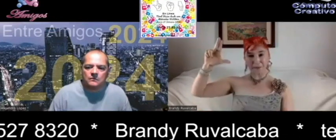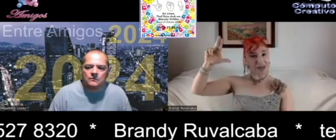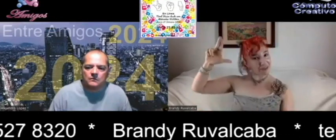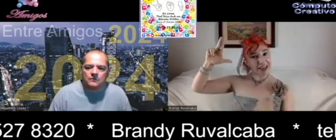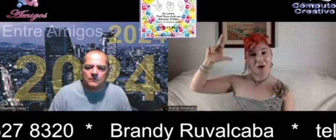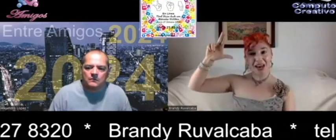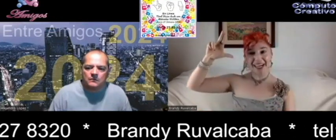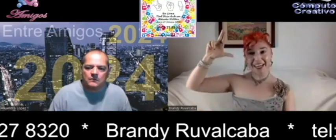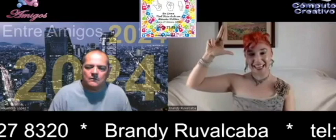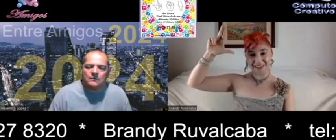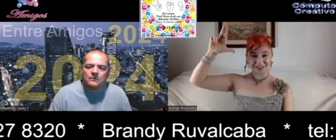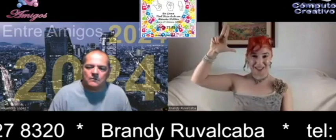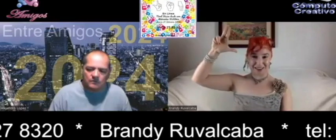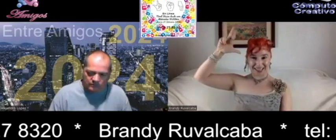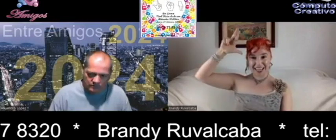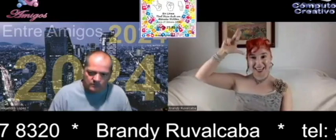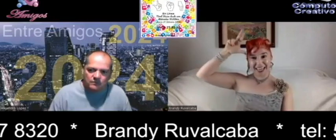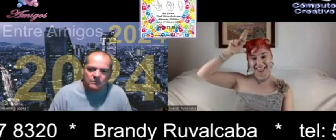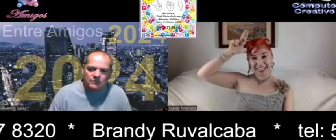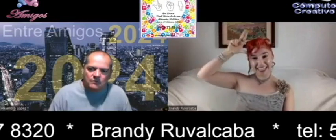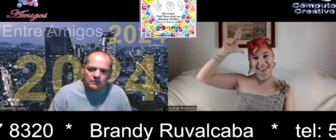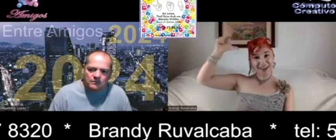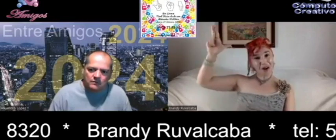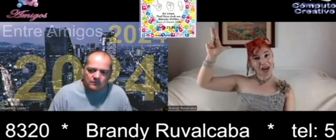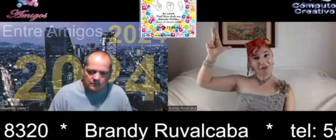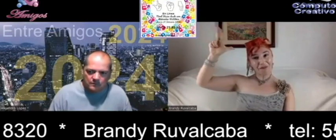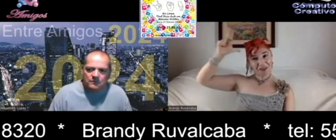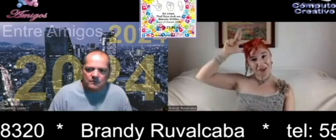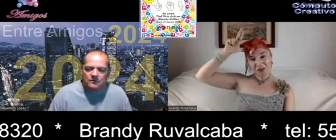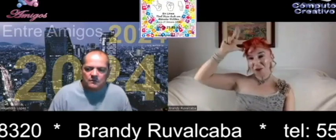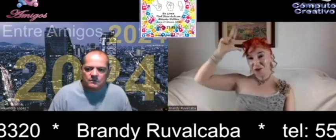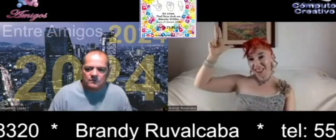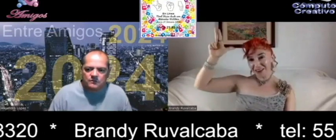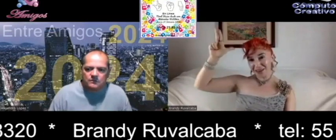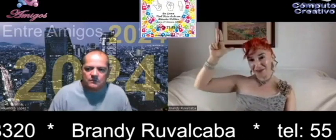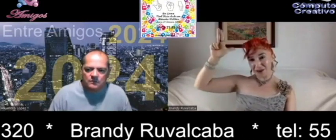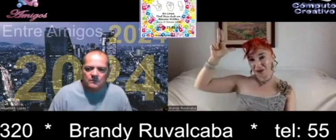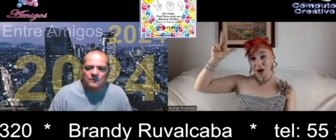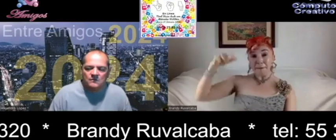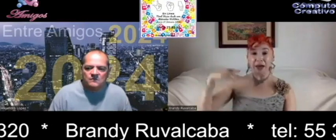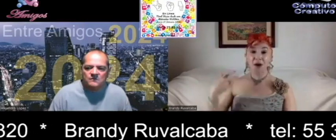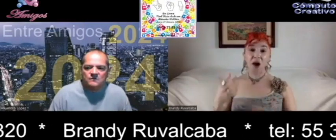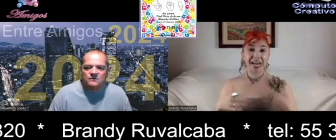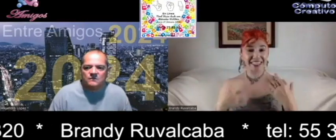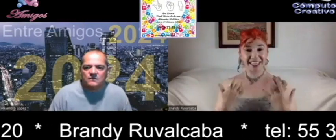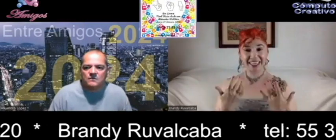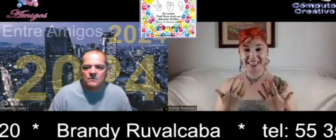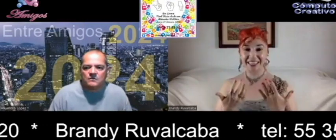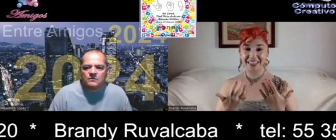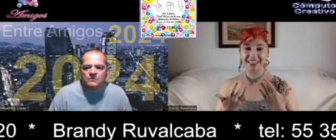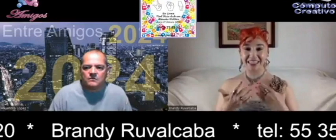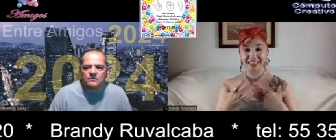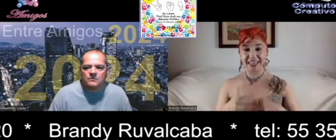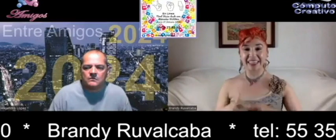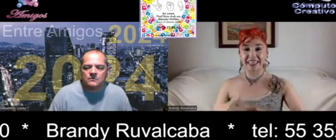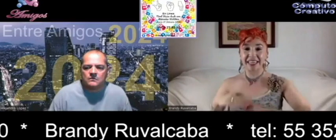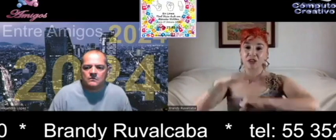la palabra de hola, que ya la vimos ahorita, que es aquí, hola, ¿no? Con una sola mano. Pero hay señas que se